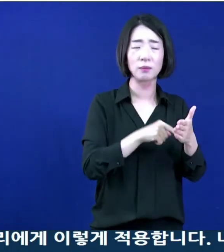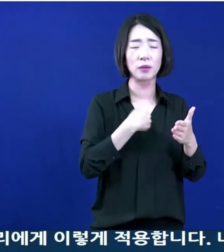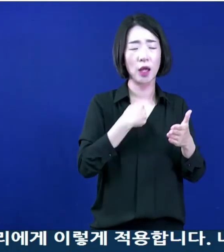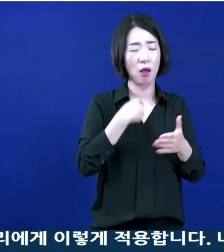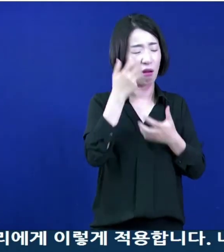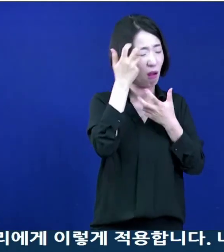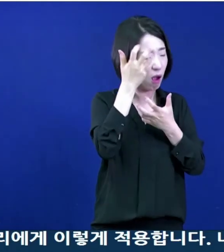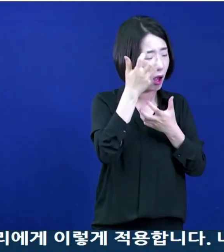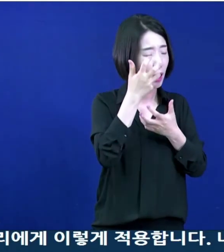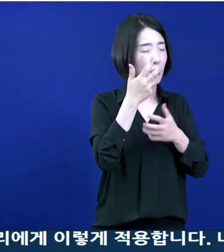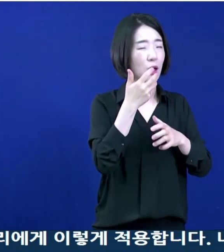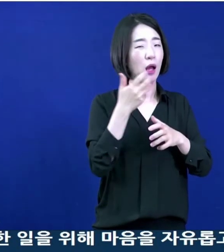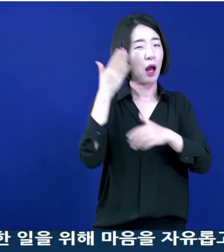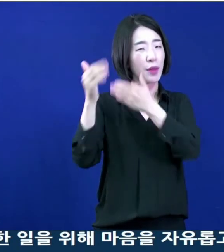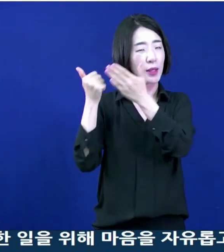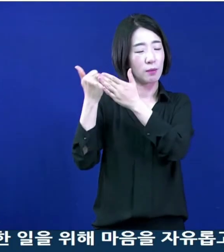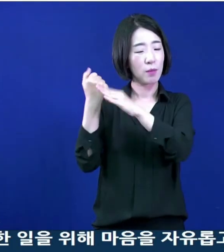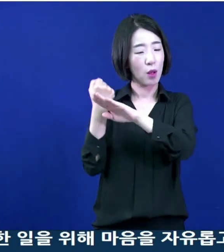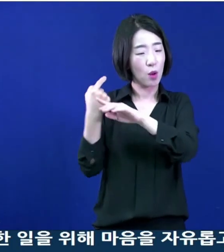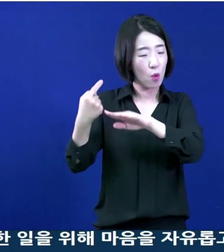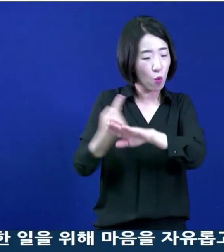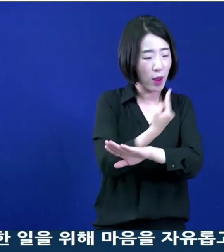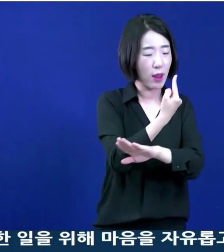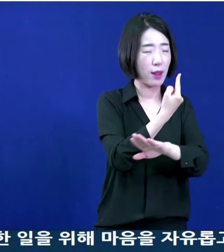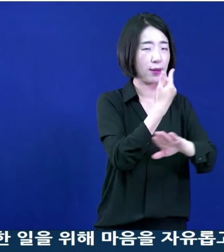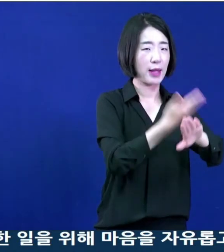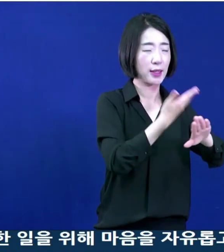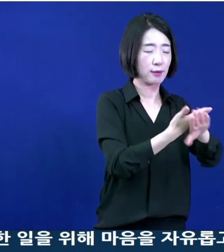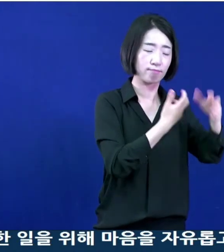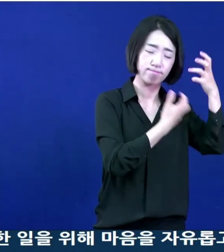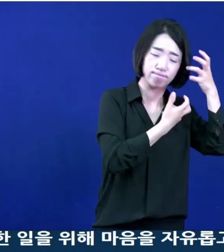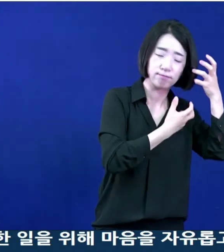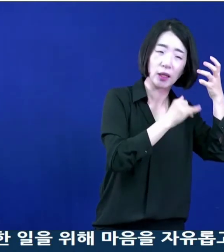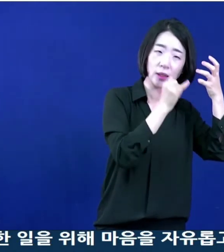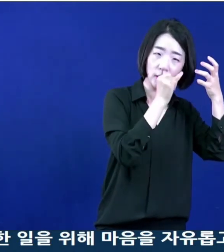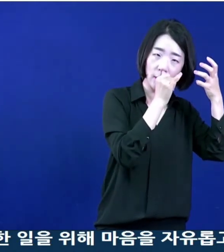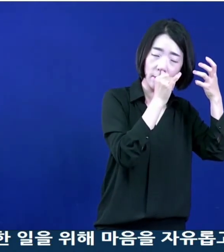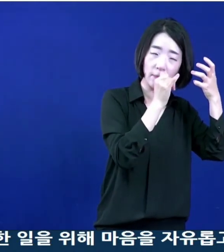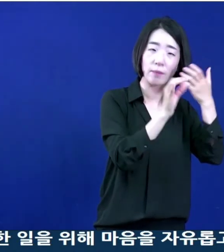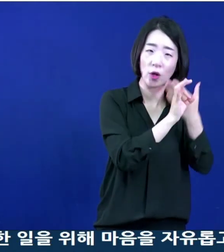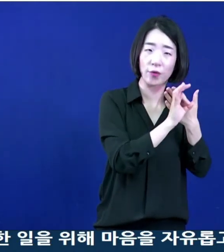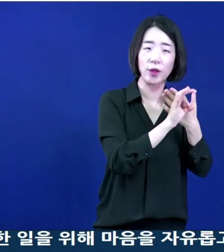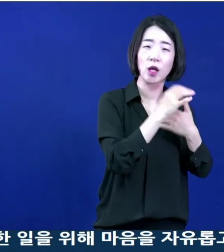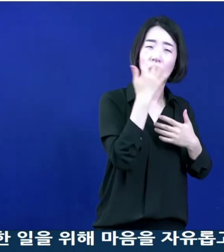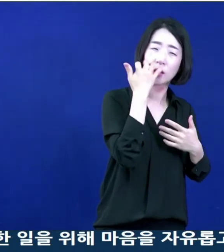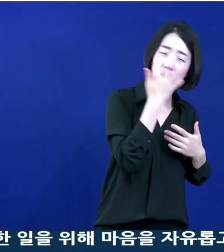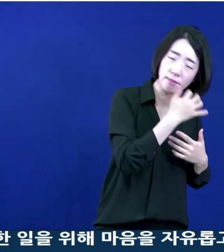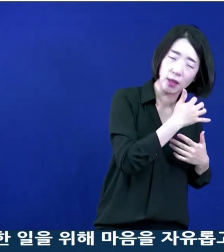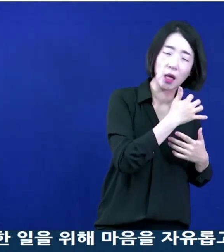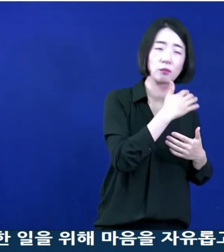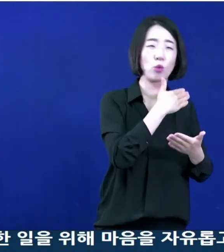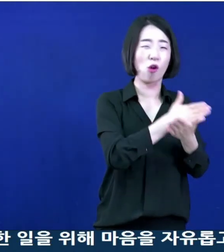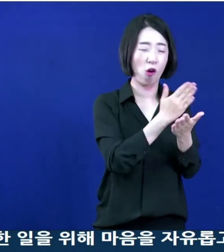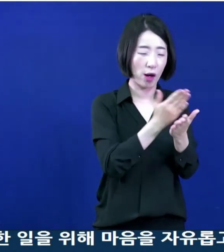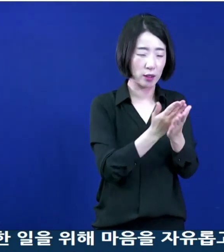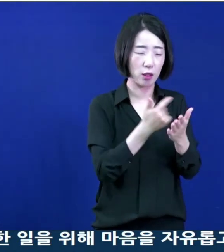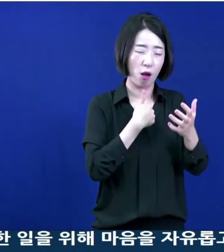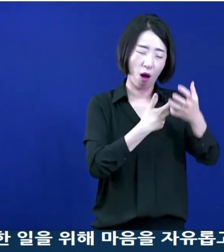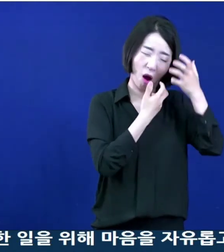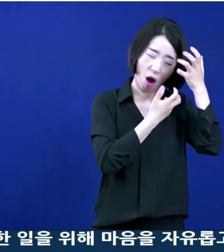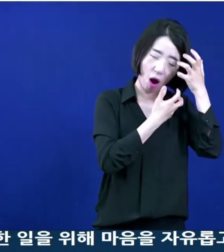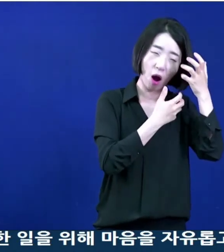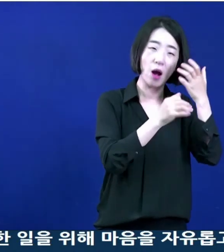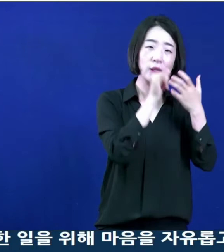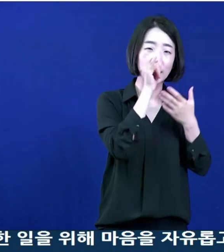메시지로 받을 수 있죠. 허망한 관심에서 좀 떠나고 음란에서 떠나고, 그래서 우리가 정말 주님